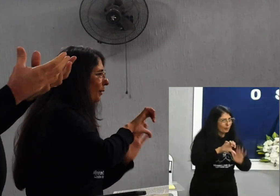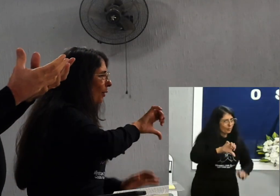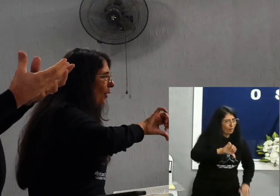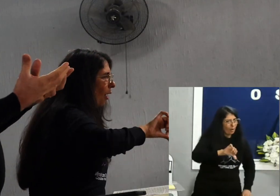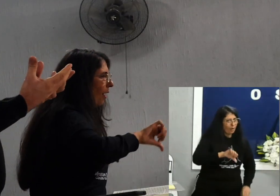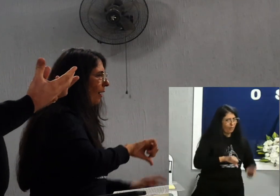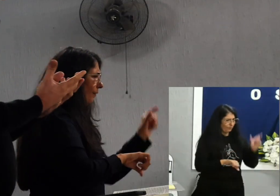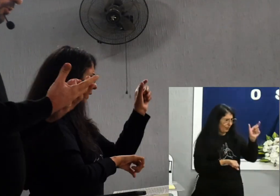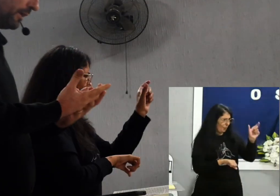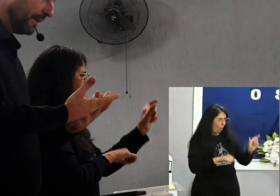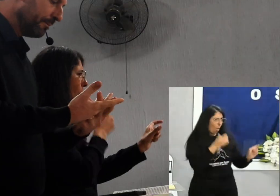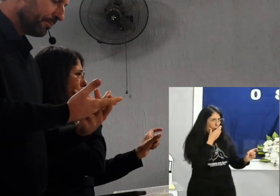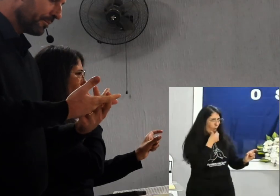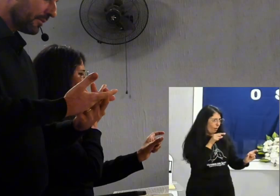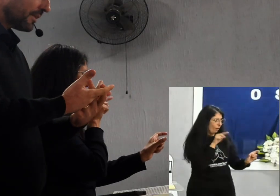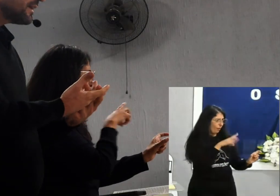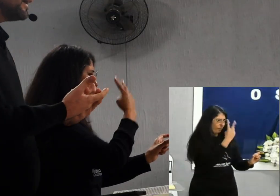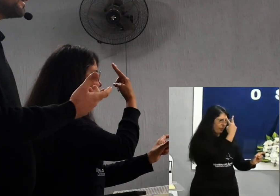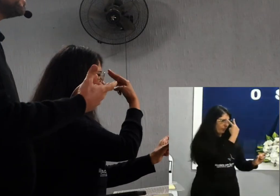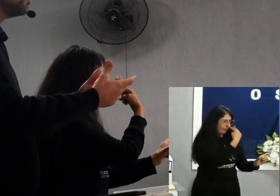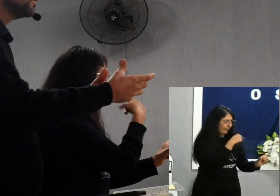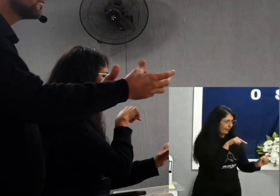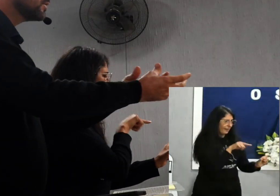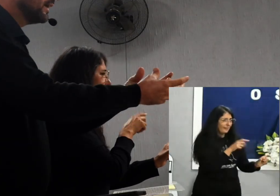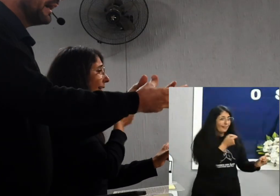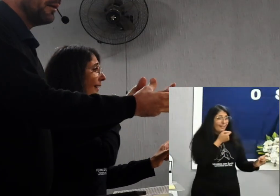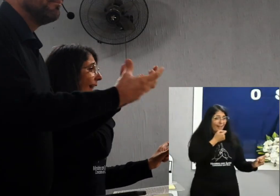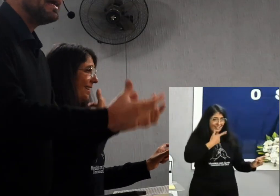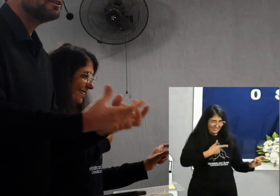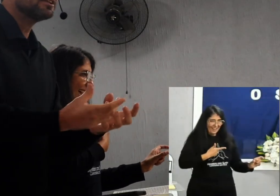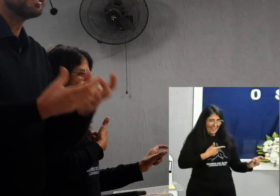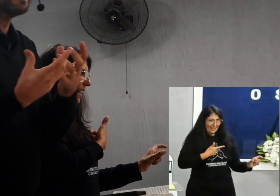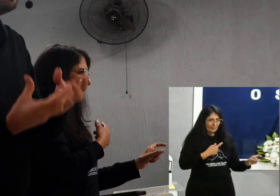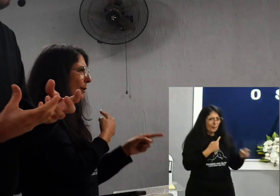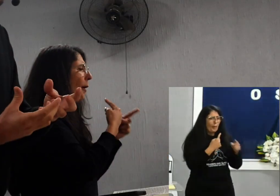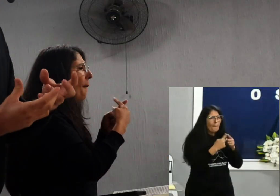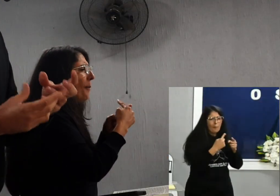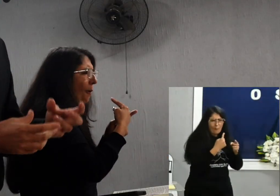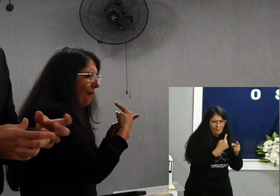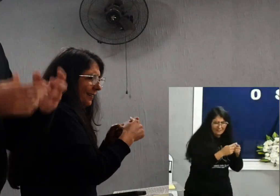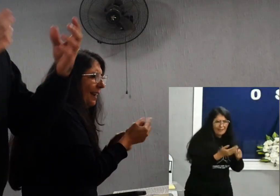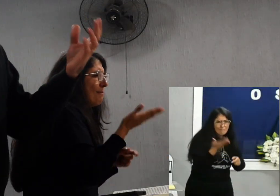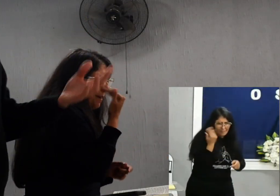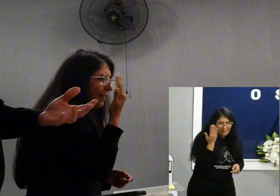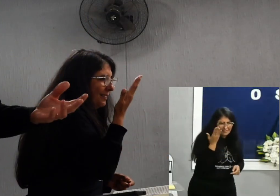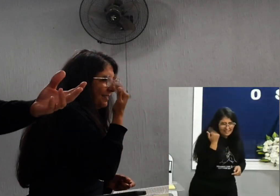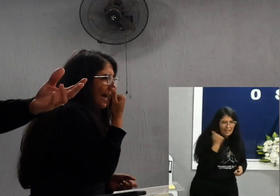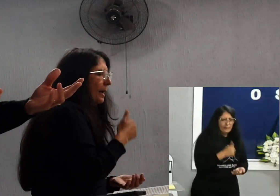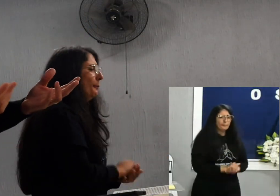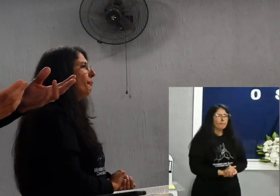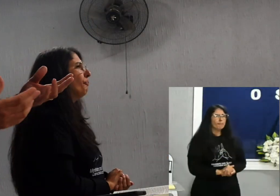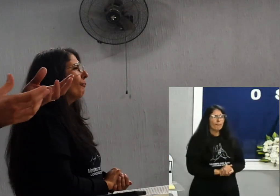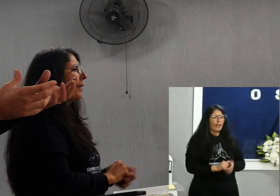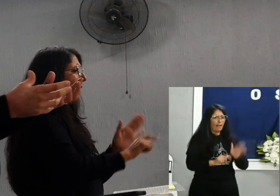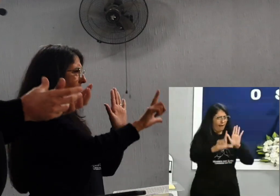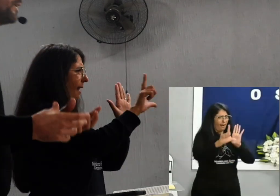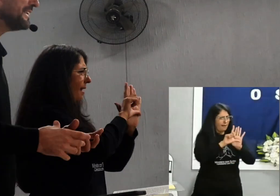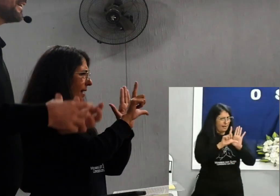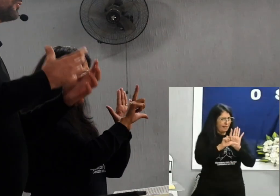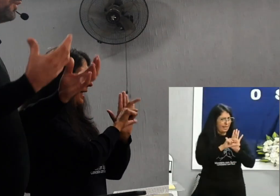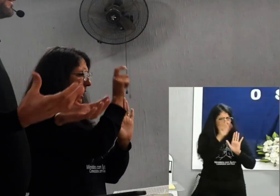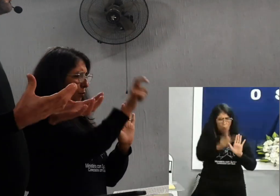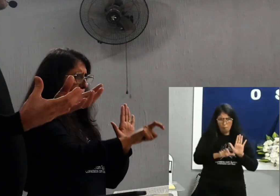coisas muito engraçadas naquela história é que os mestres da lei, que são os mestres da lei, são